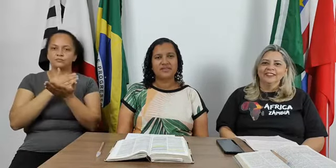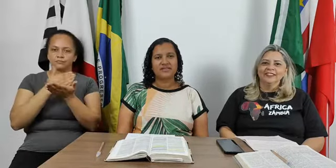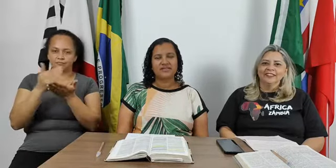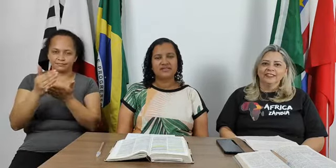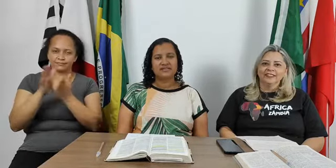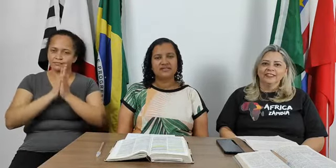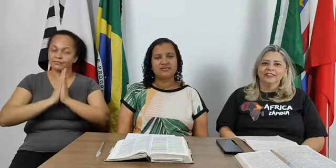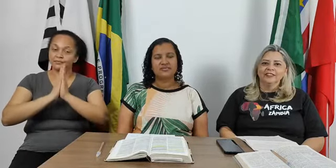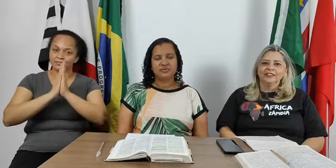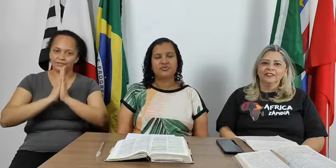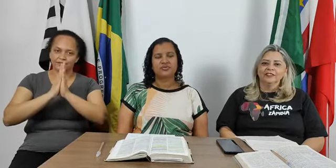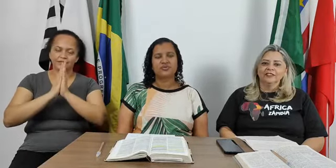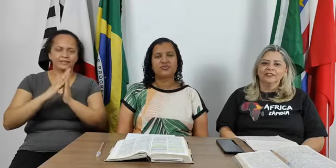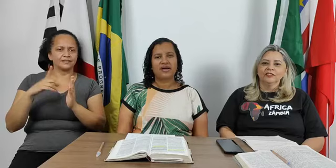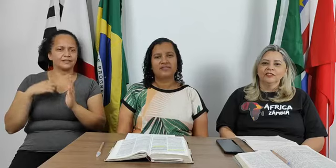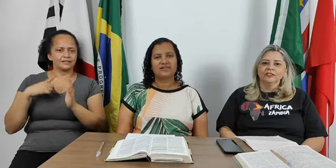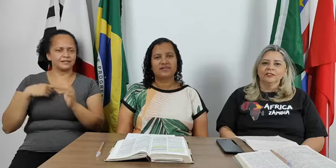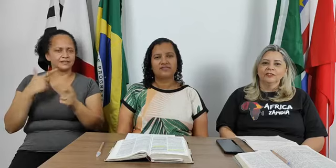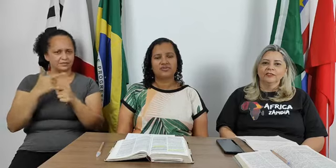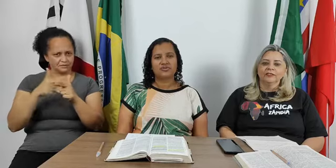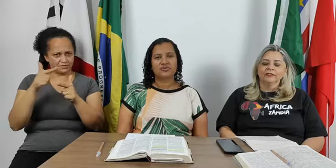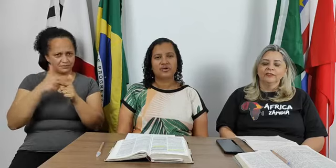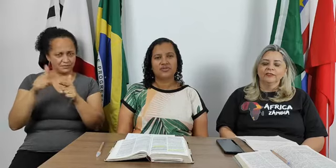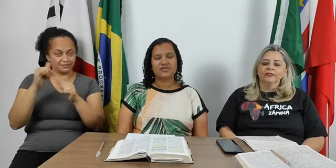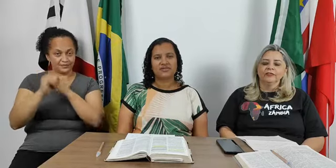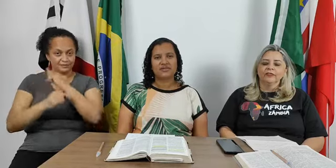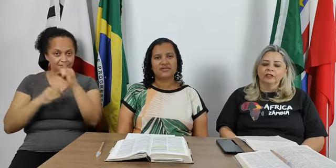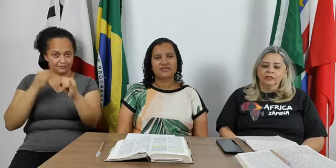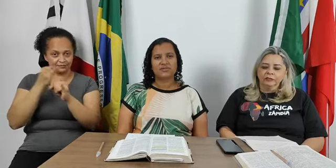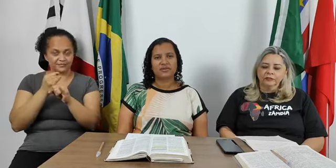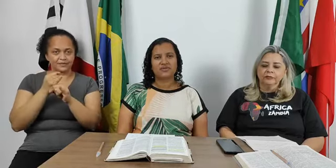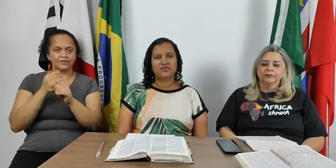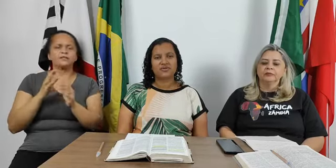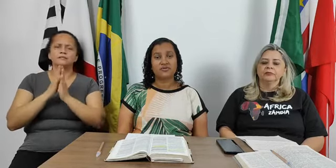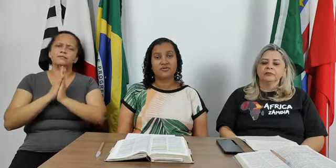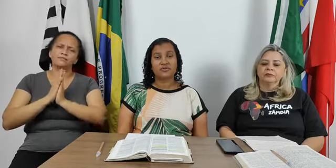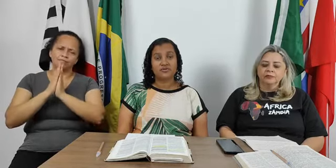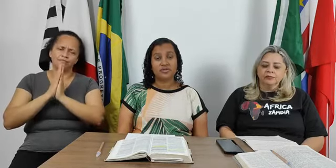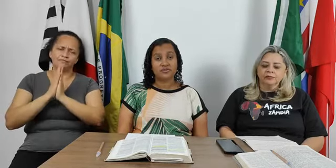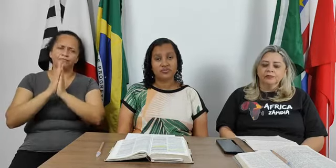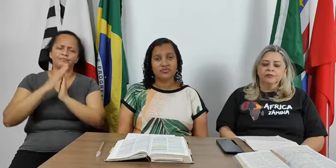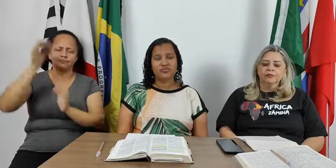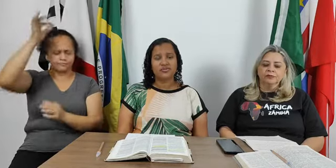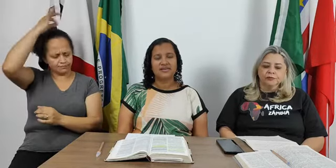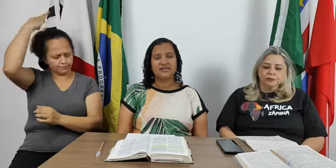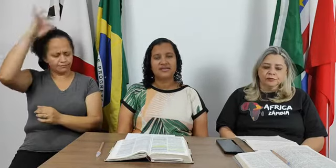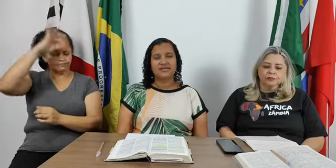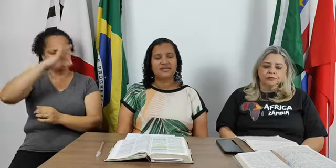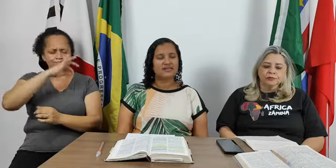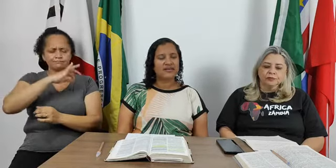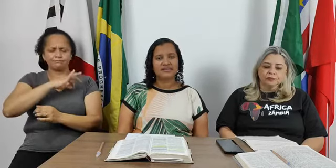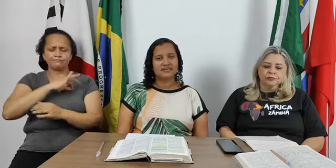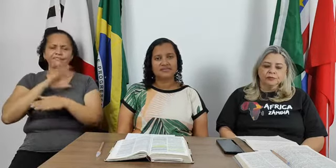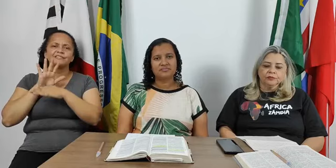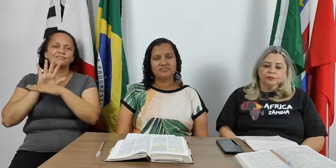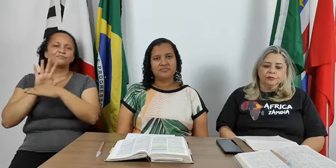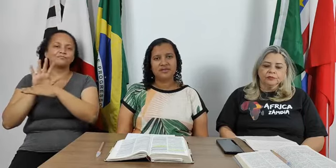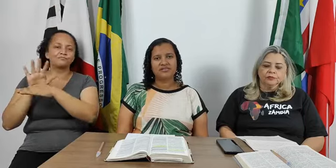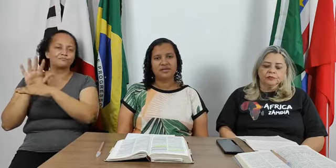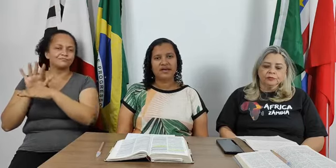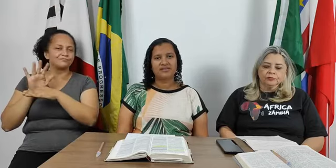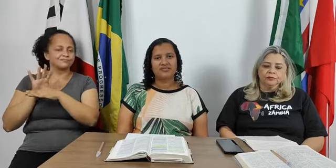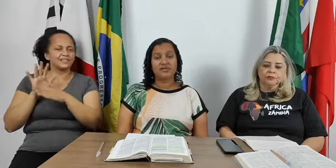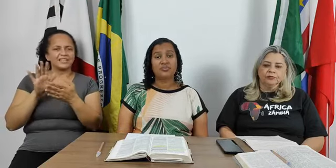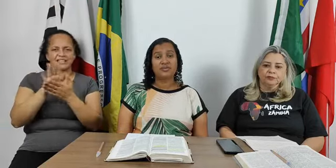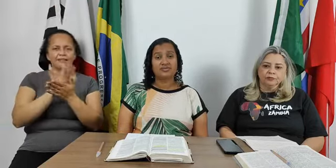oração. Então, vamos continuar, né? Vamos continuar com essa oração para que o Espírito Santo nos ajude e que nada